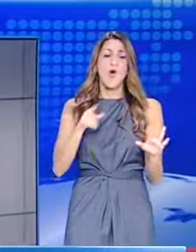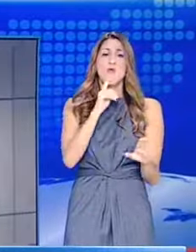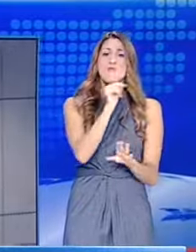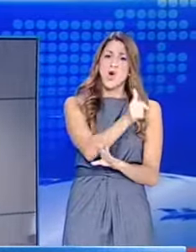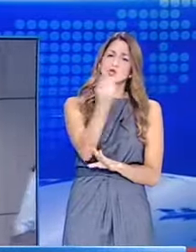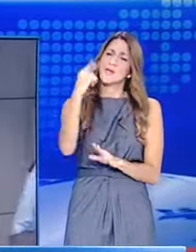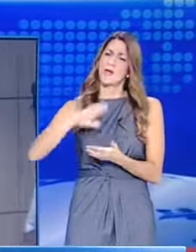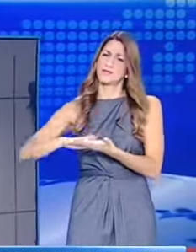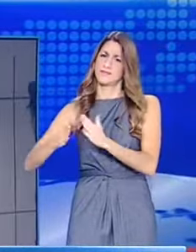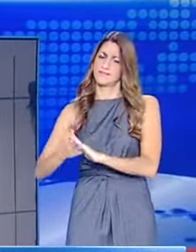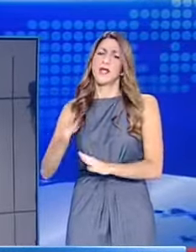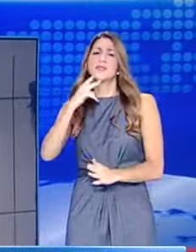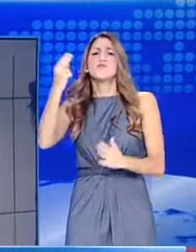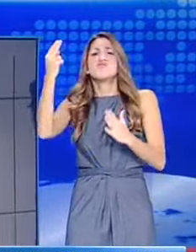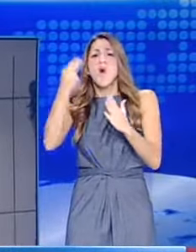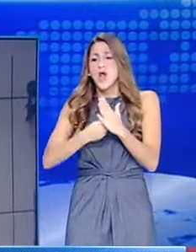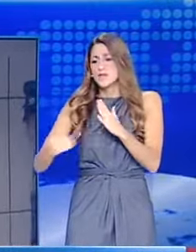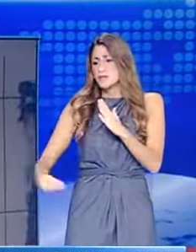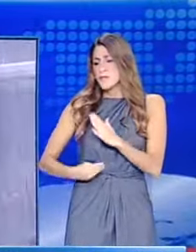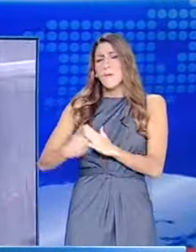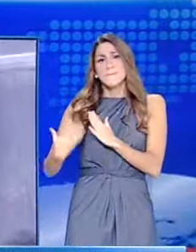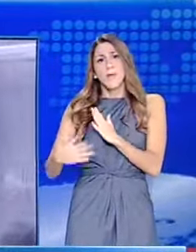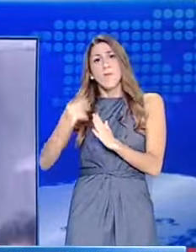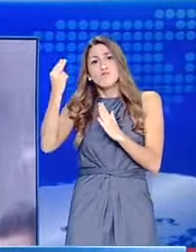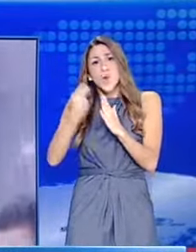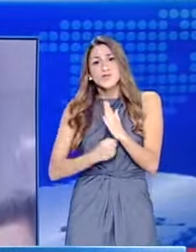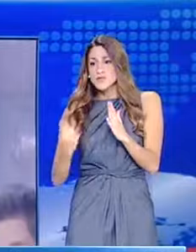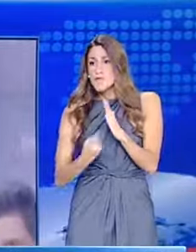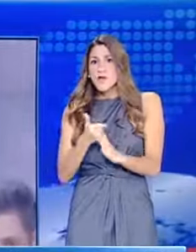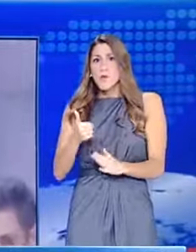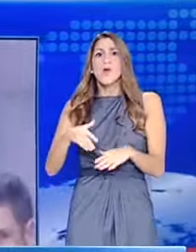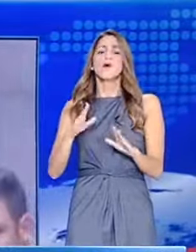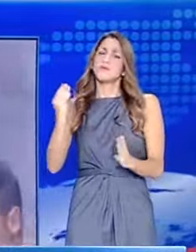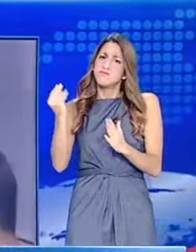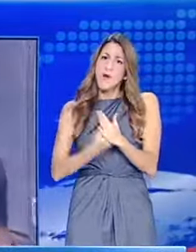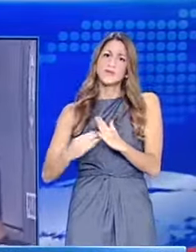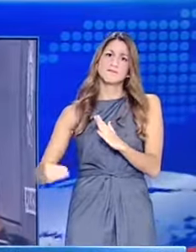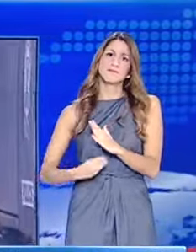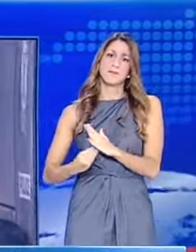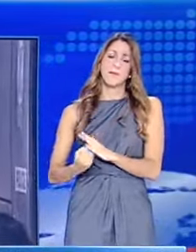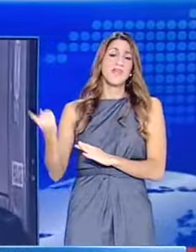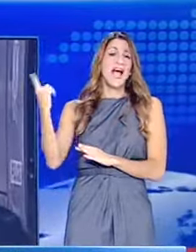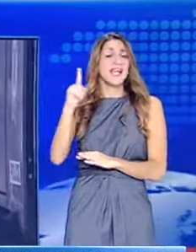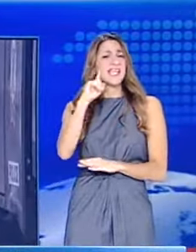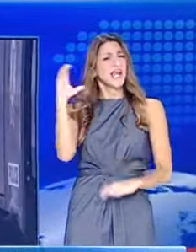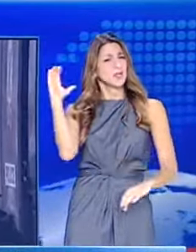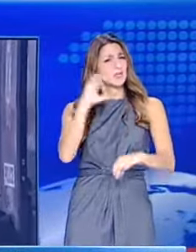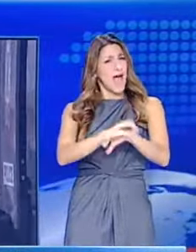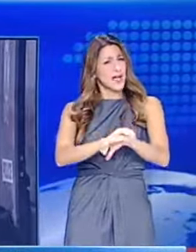με την επιβαρυντική περίσταση ότι τέλεσε την πράξη κατ επάγγελμα ένοχο κρίθηκαν επίσης η σύζυγός του βίκη σταμάτη η κόρη του